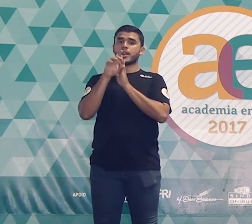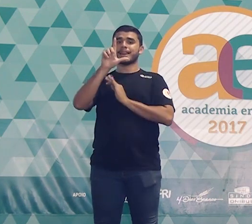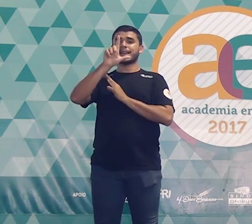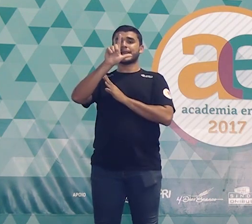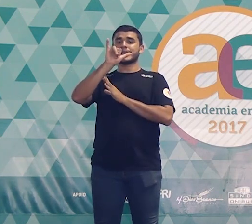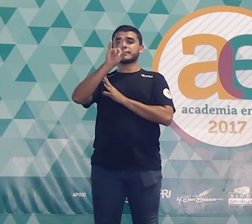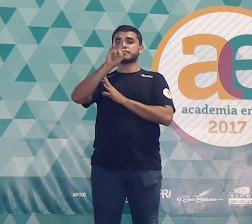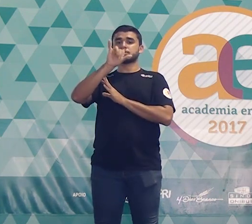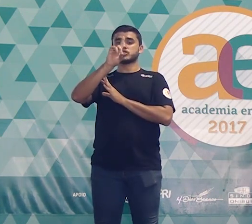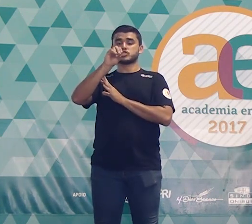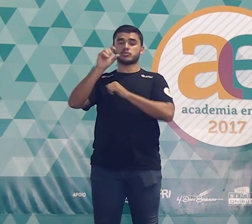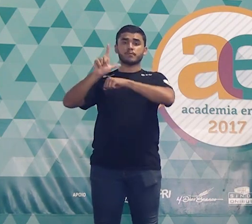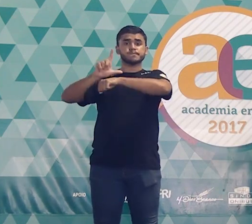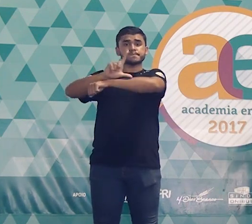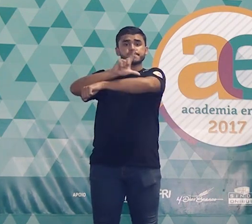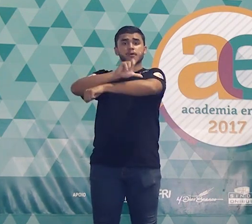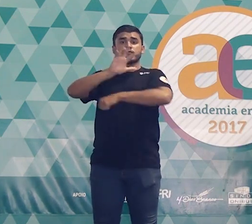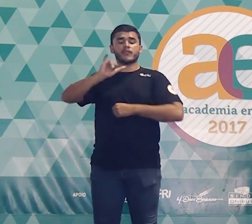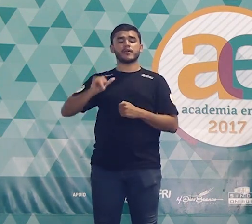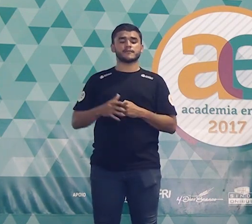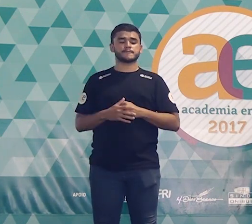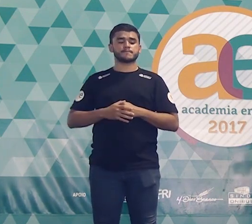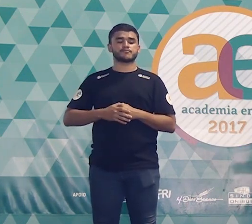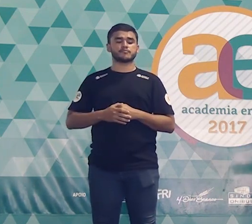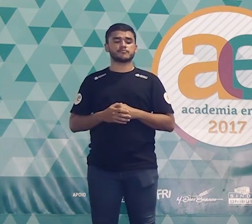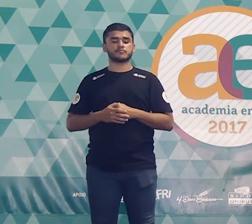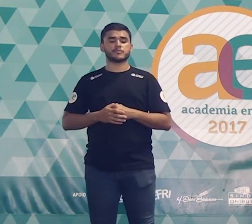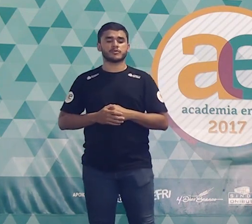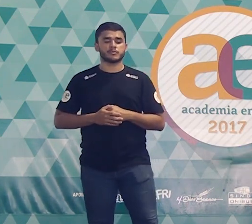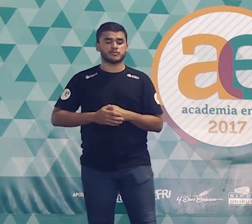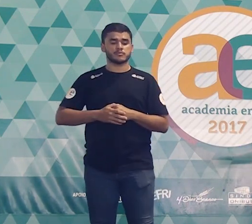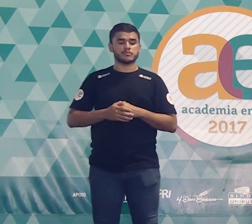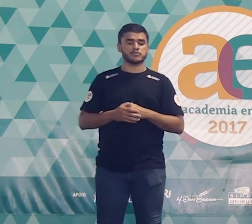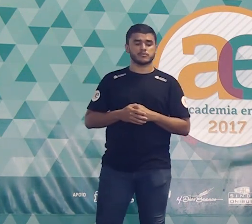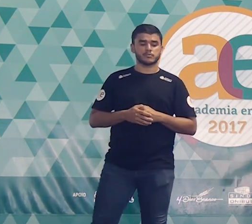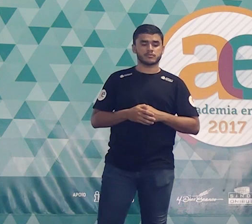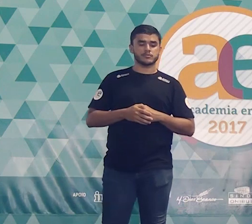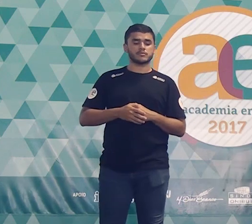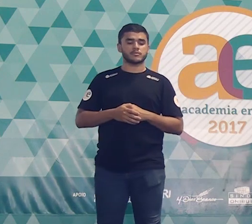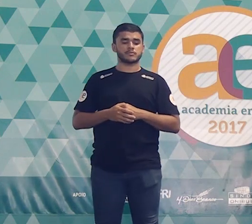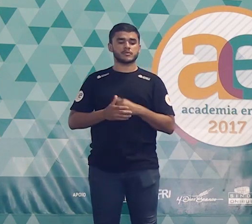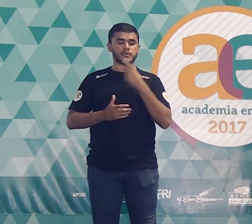só, ele também tem uma outra função, veja bem, a função de